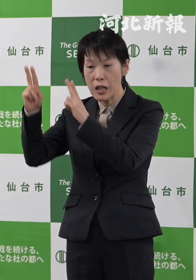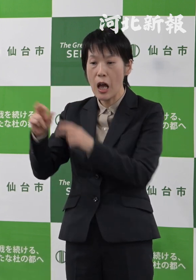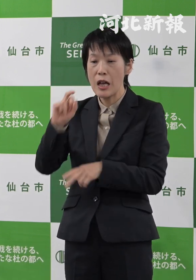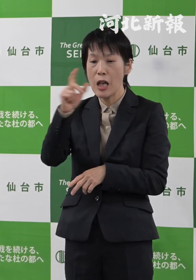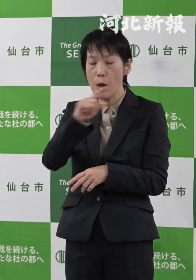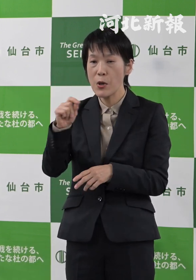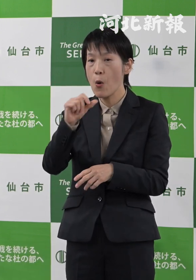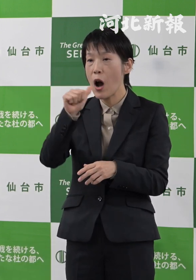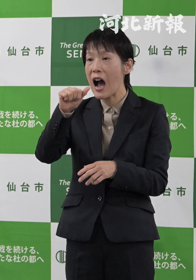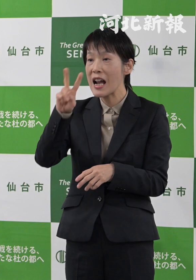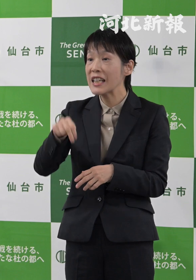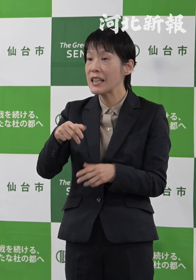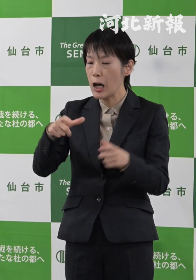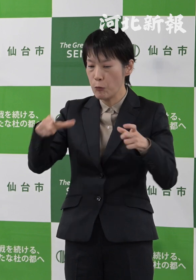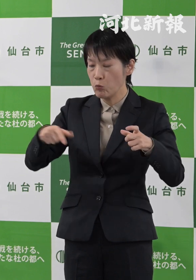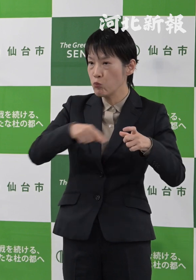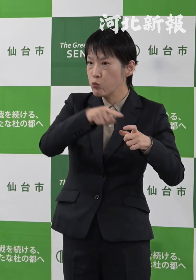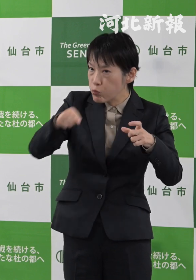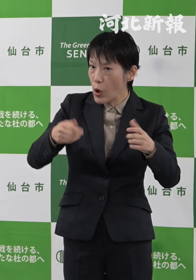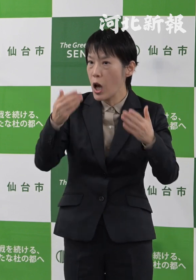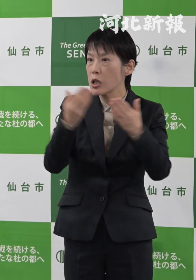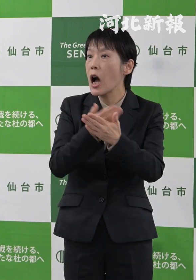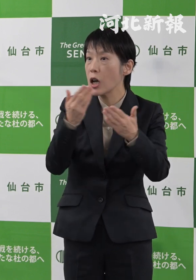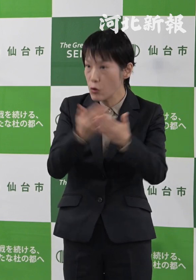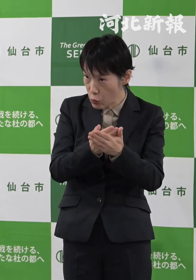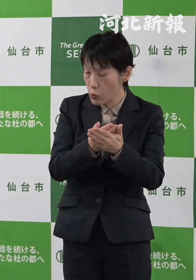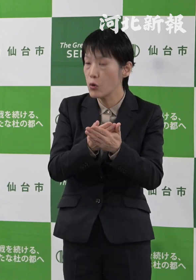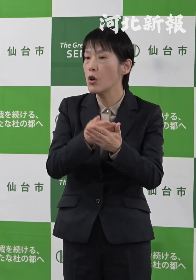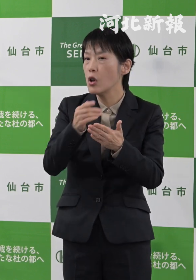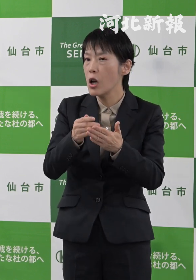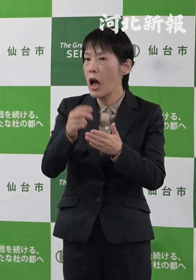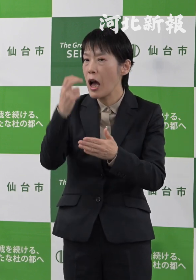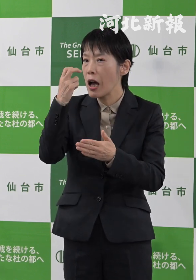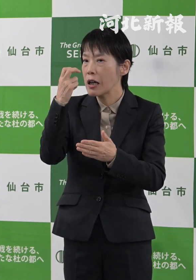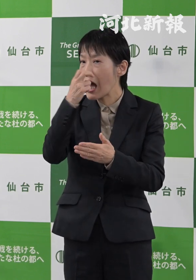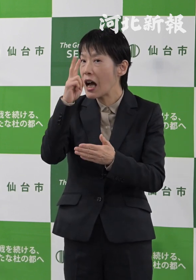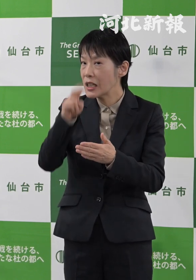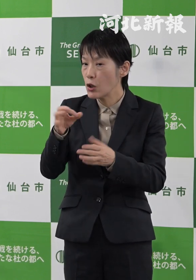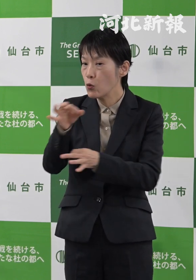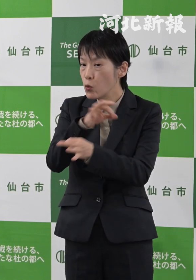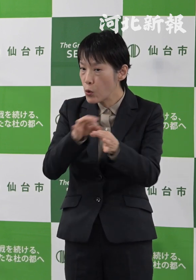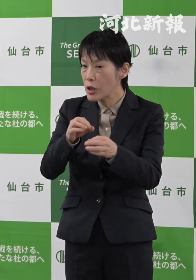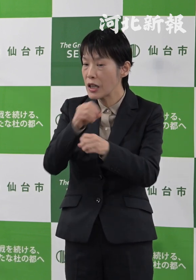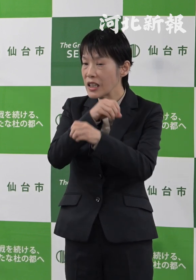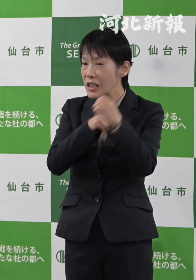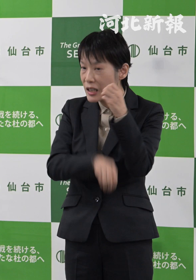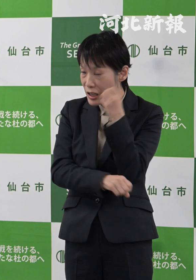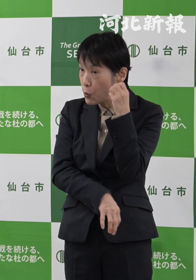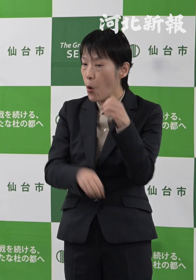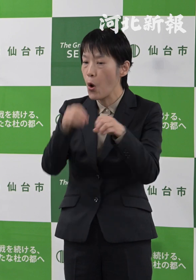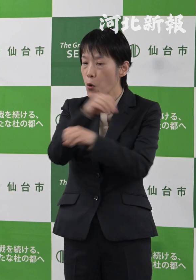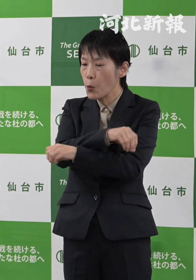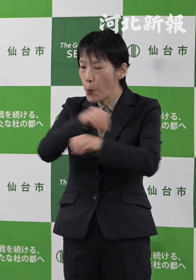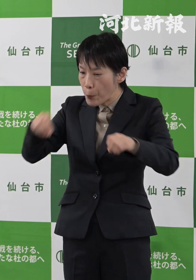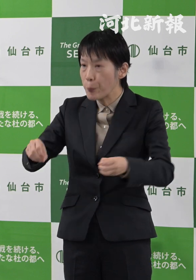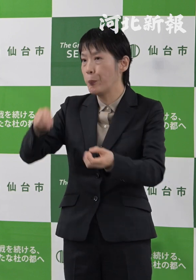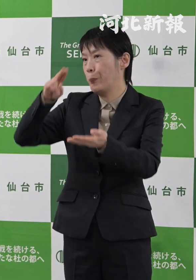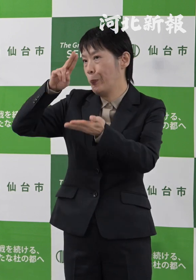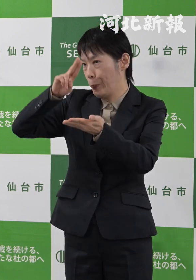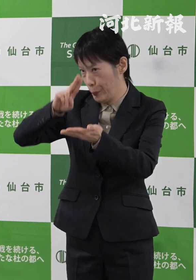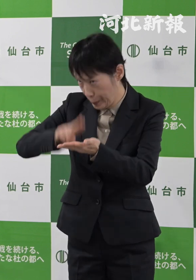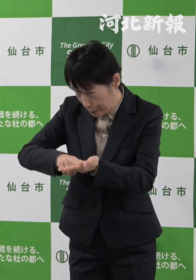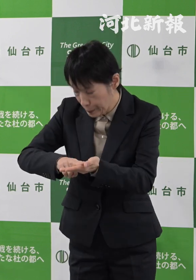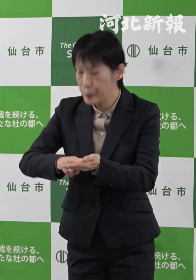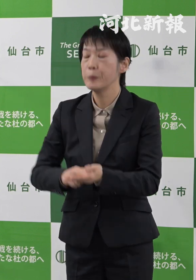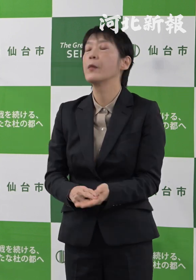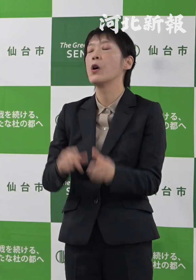アリーナ仙台の改修および管理運営に関する基本協定を締結することと